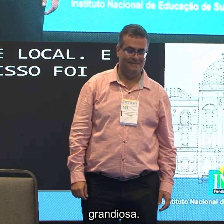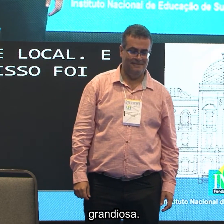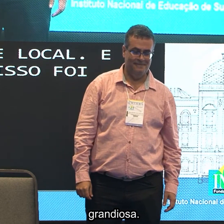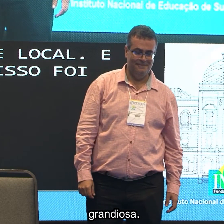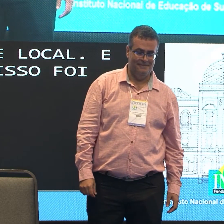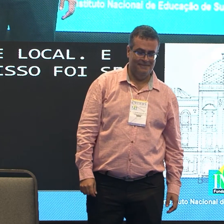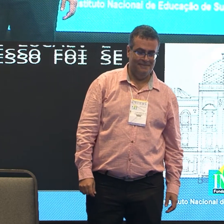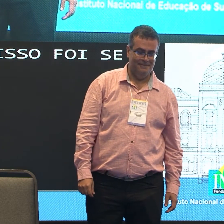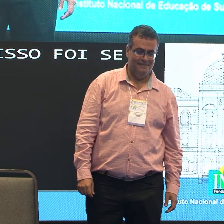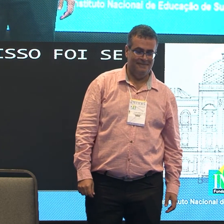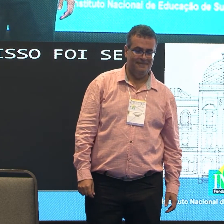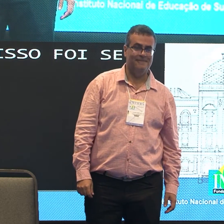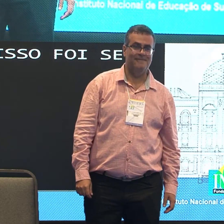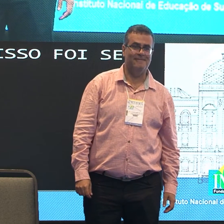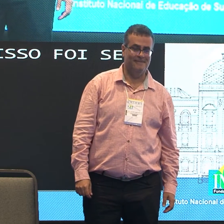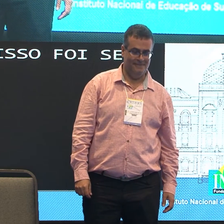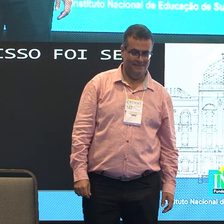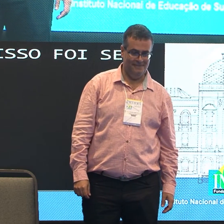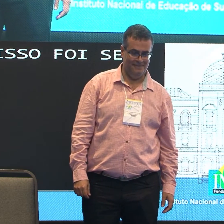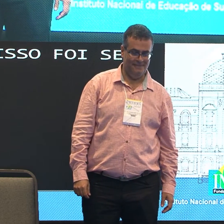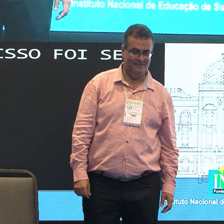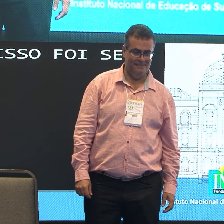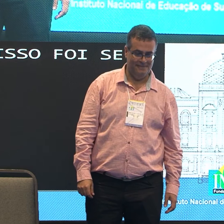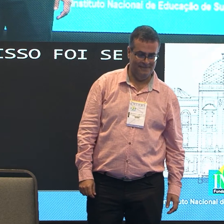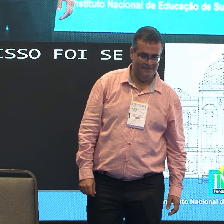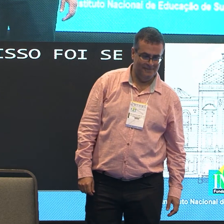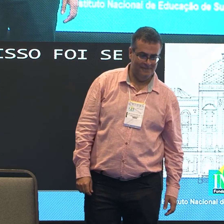grandiosa, né? APAI, tá certo. Desculpa.